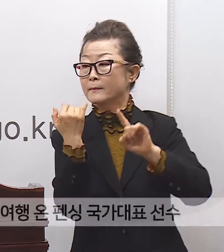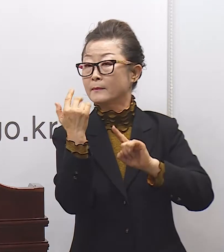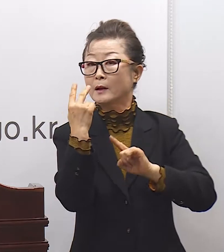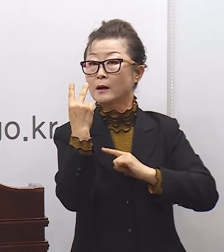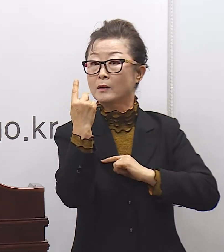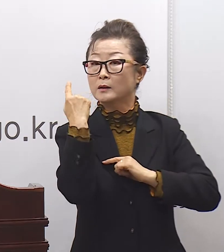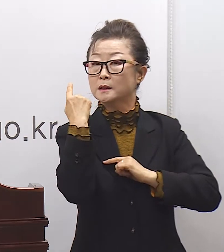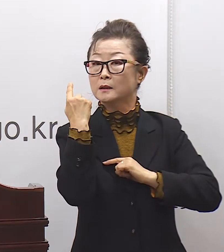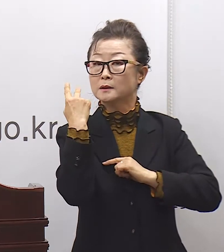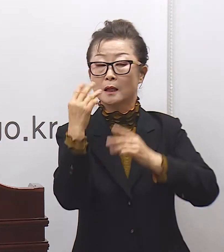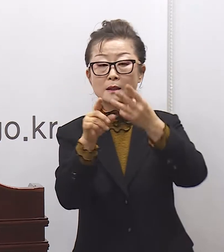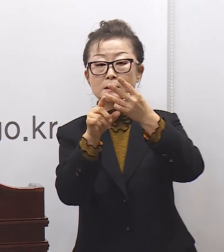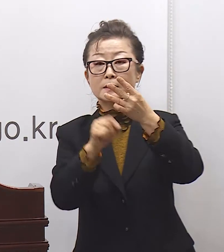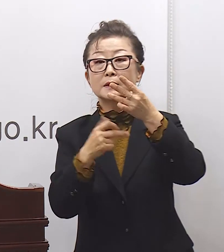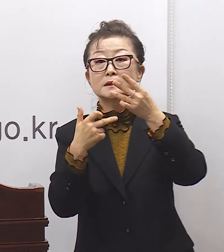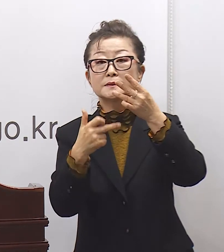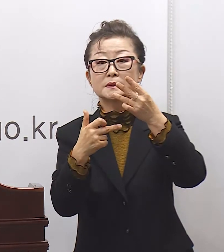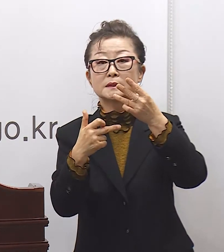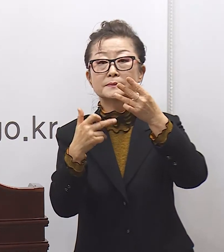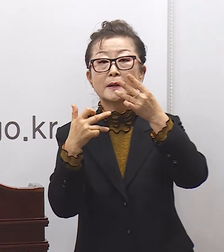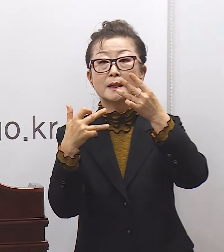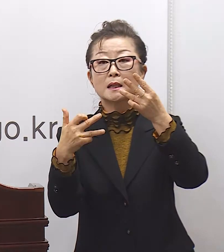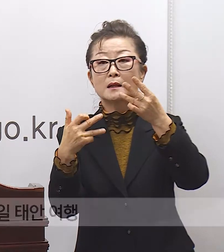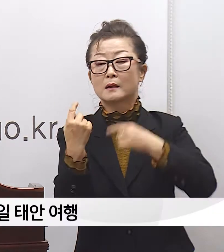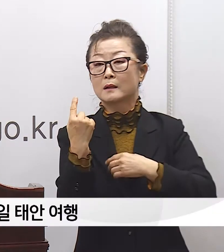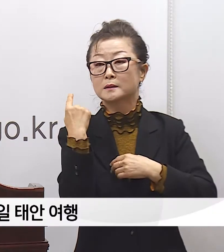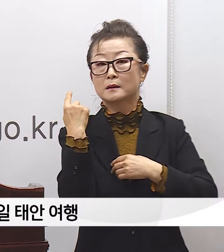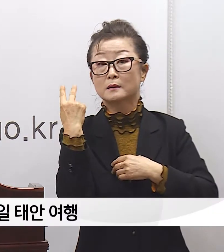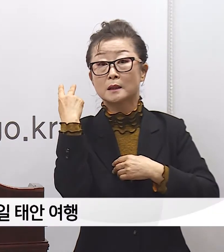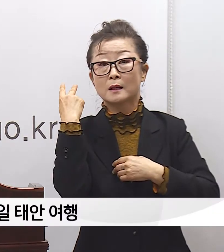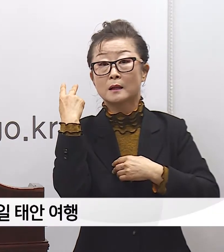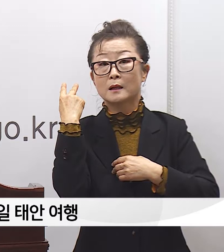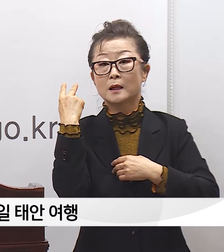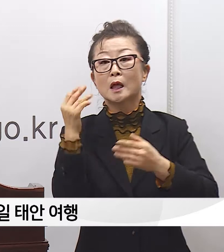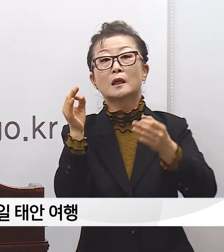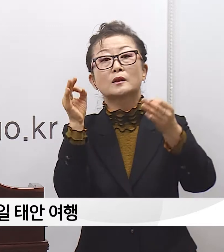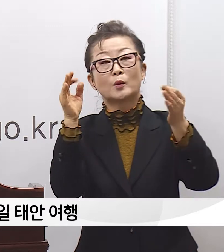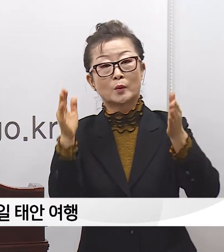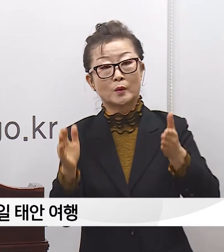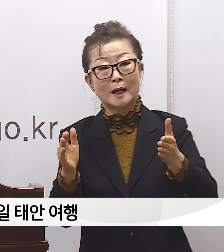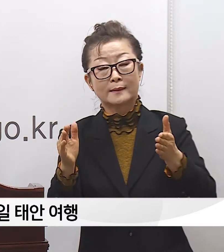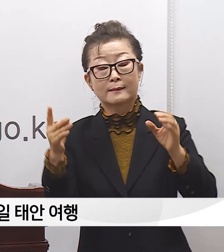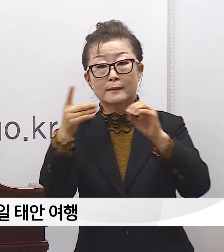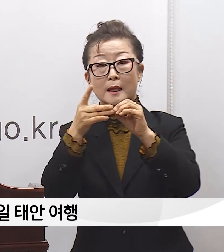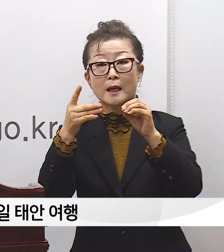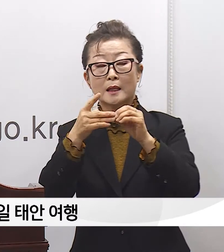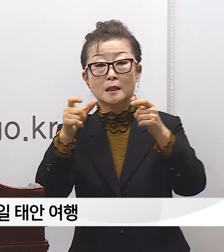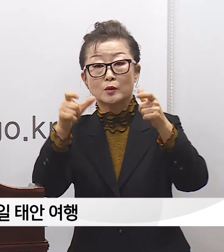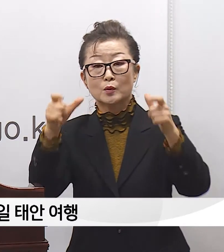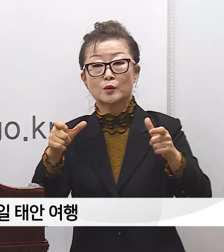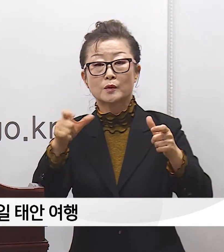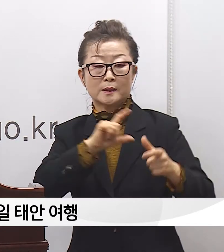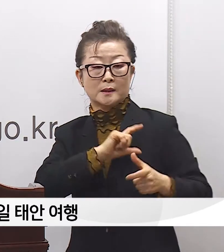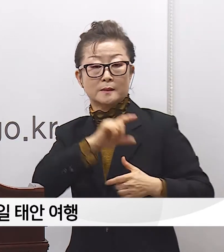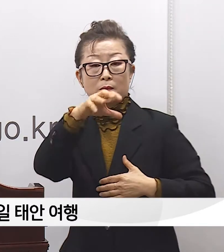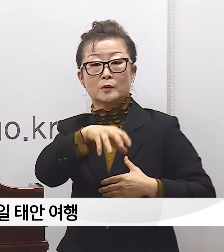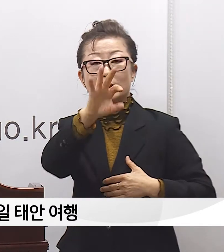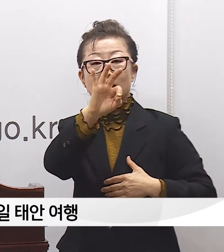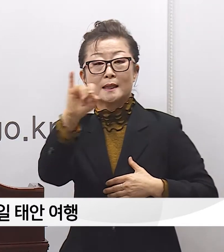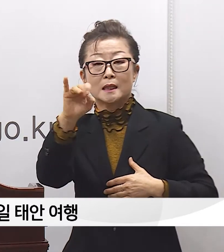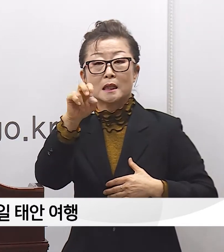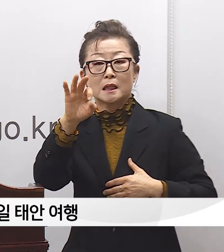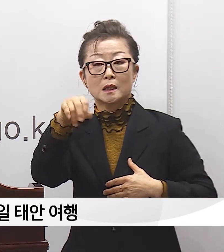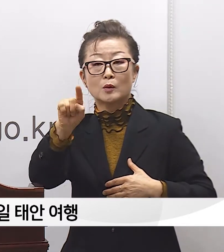지난 3월 17일 그리고 18일 양일간 우리 태안군 이원면의